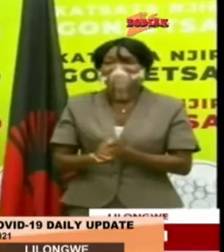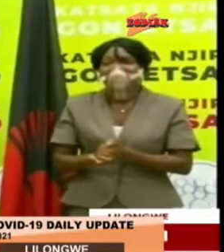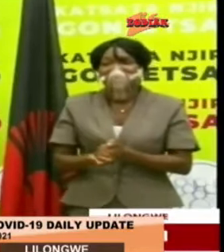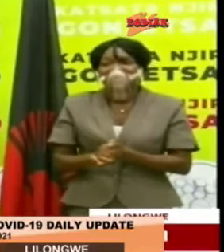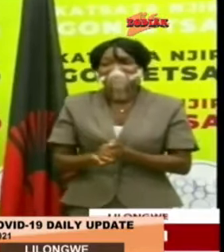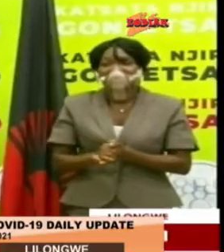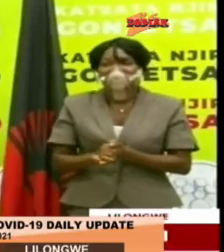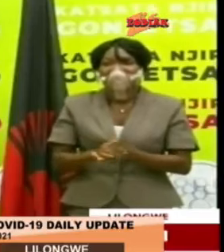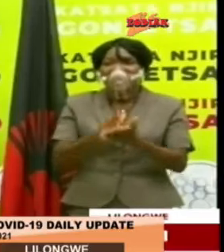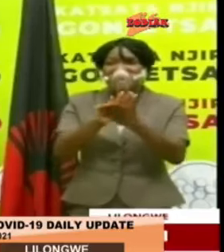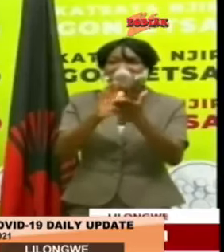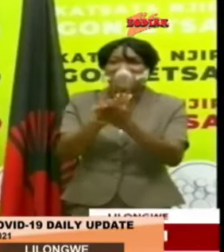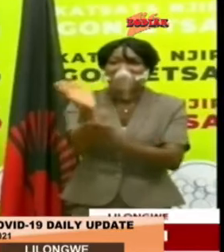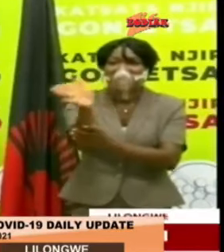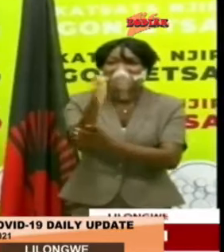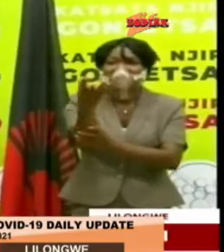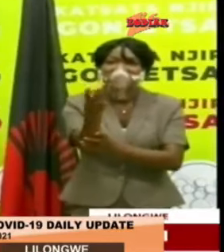atipatse ndalama zokwana